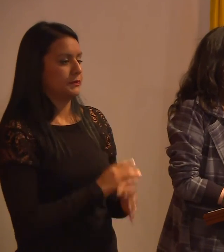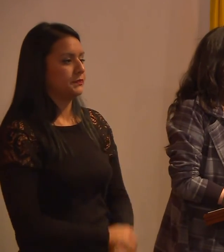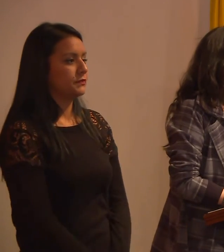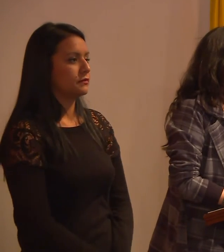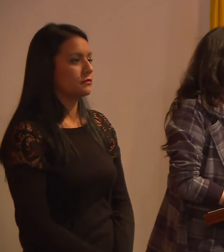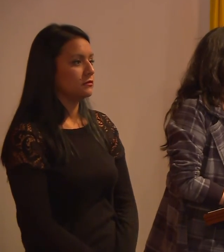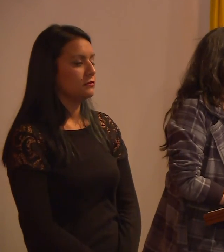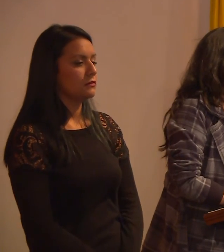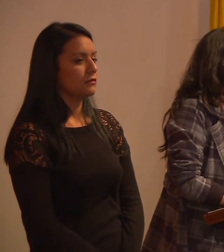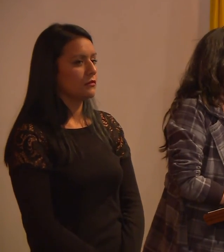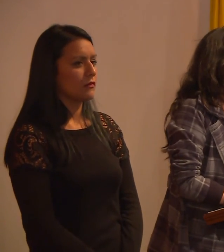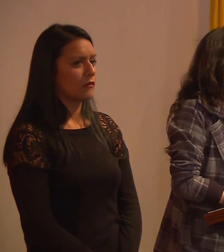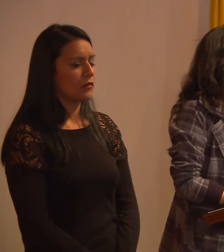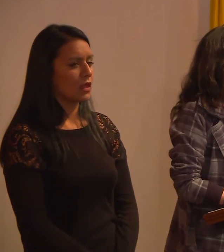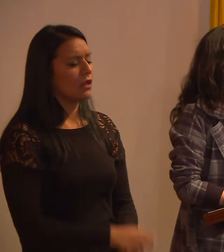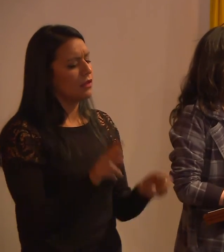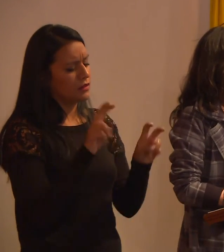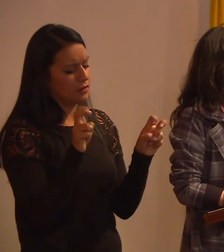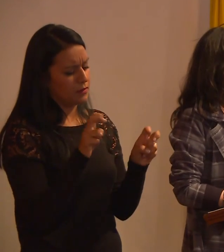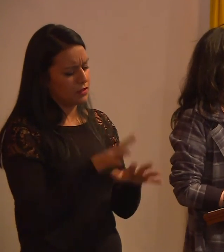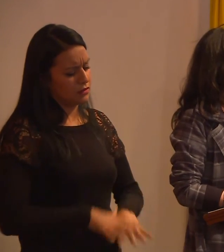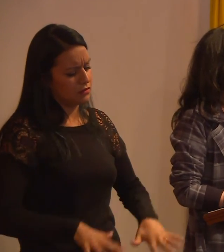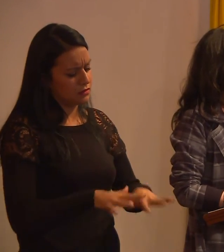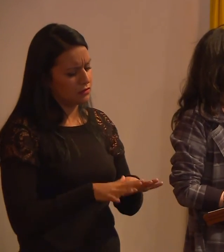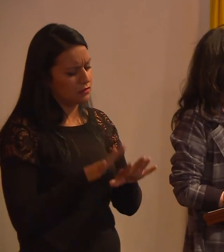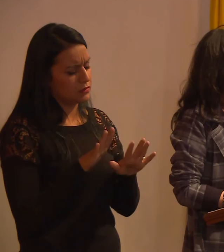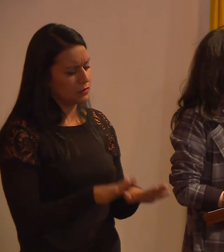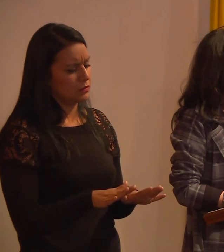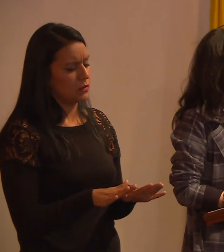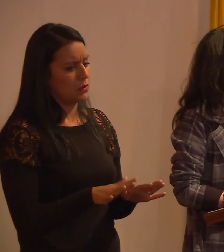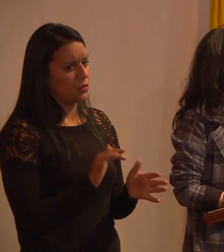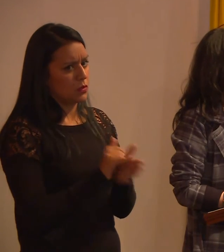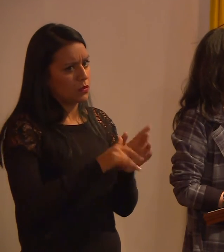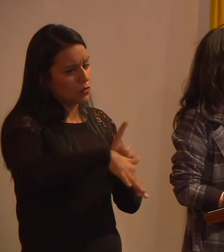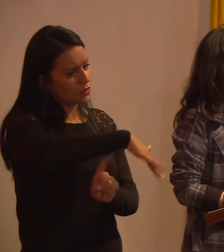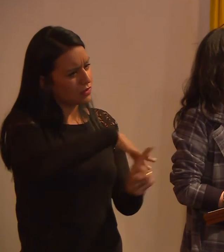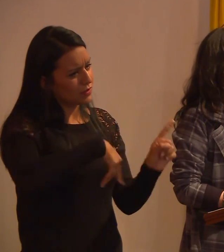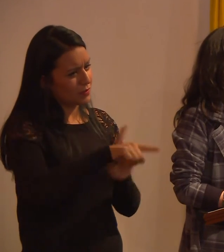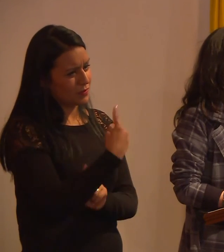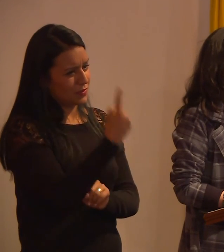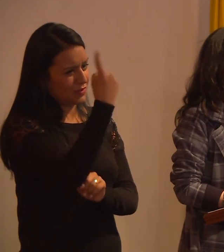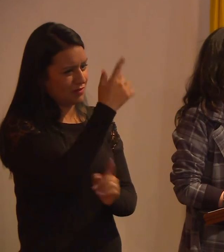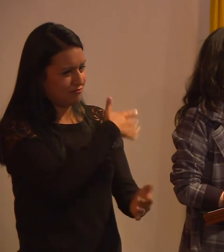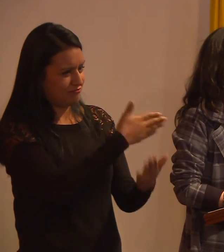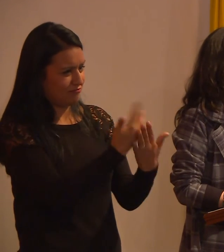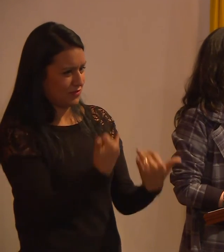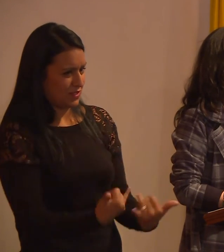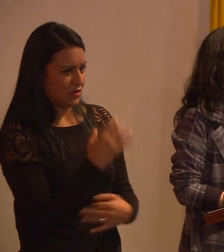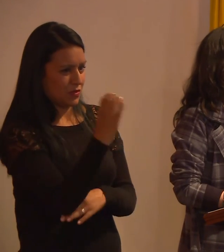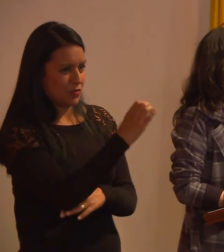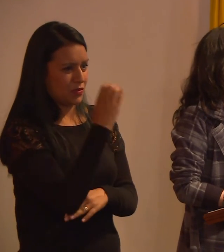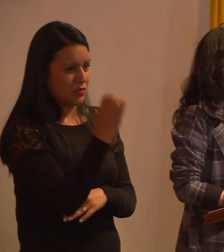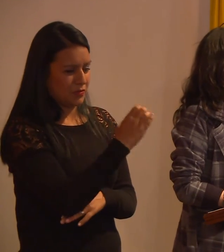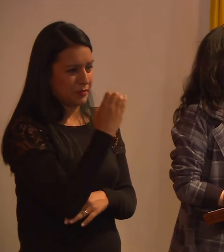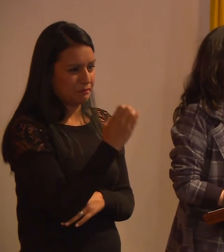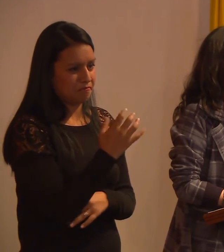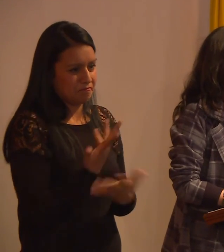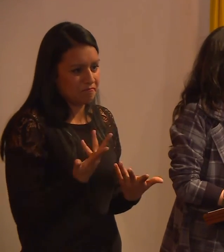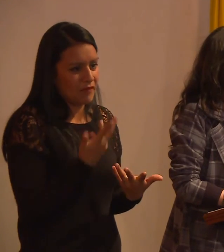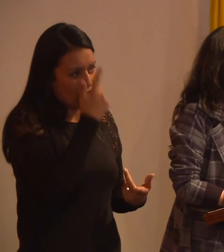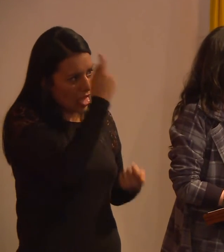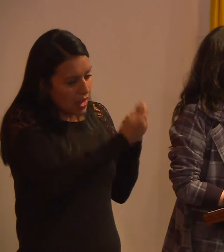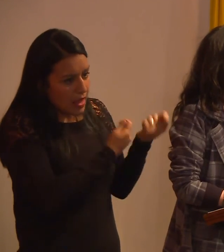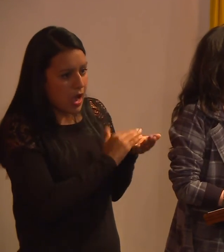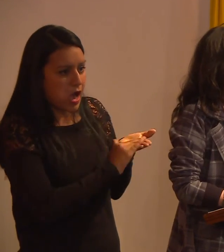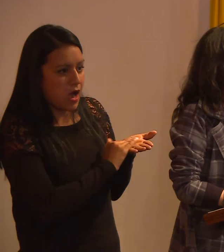Uno de esos campos tiene que ver con el contexto político actual del país, que tiene que ver con las